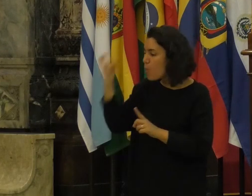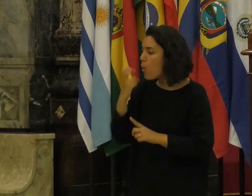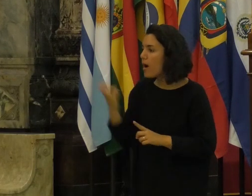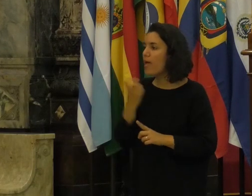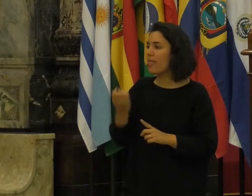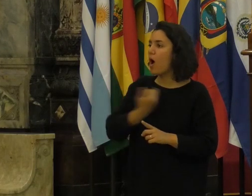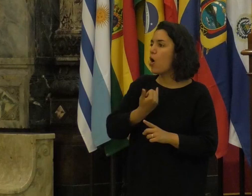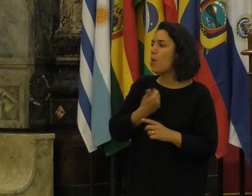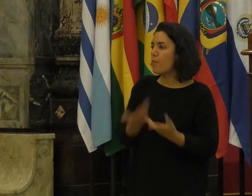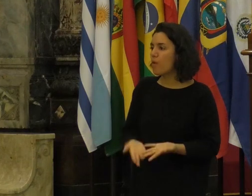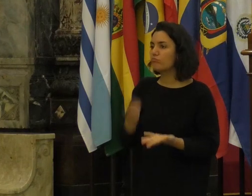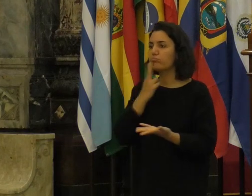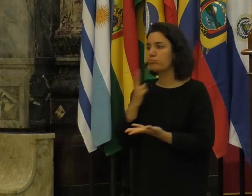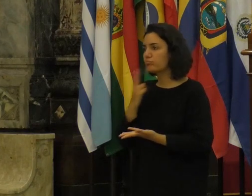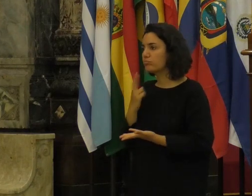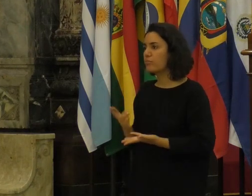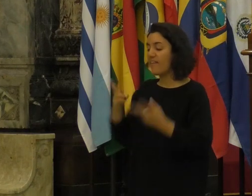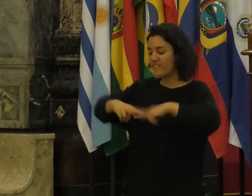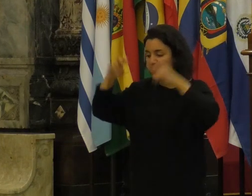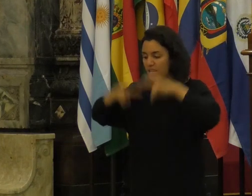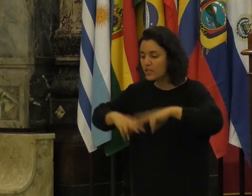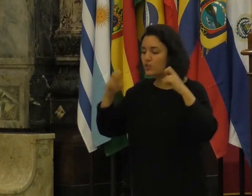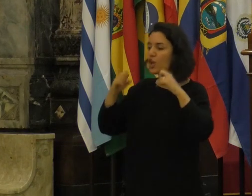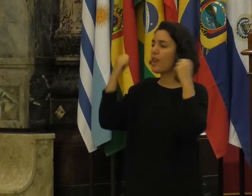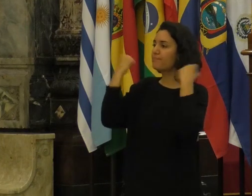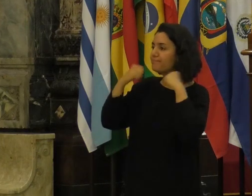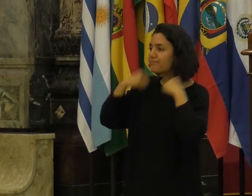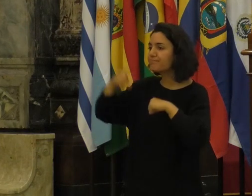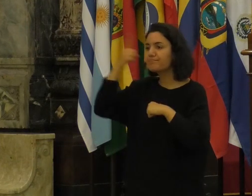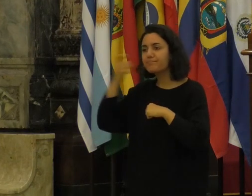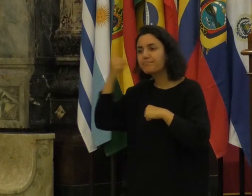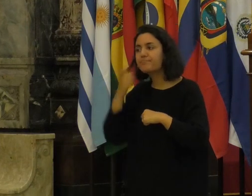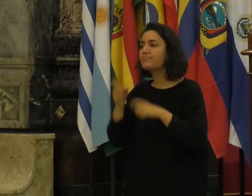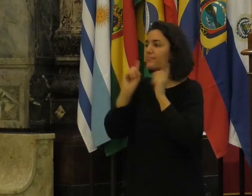respuestas mediante la investigación empírica y el debate crítico.